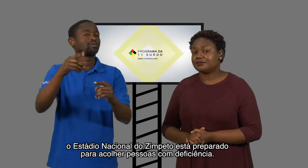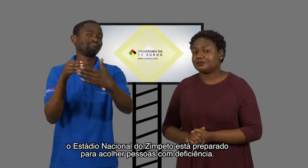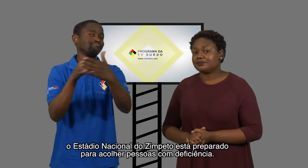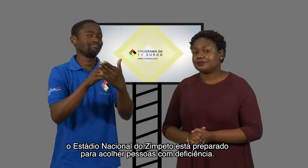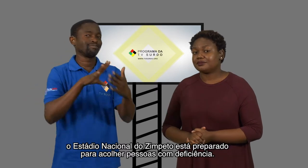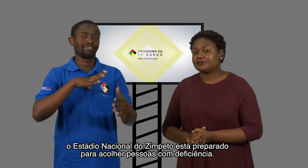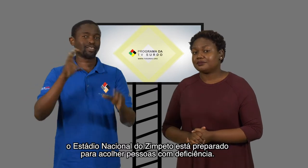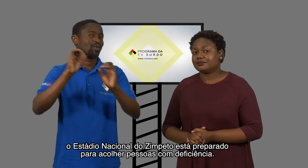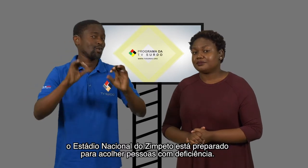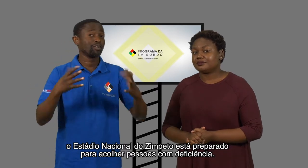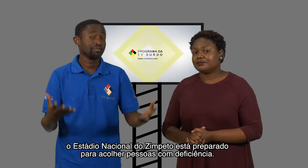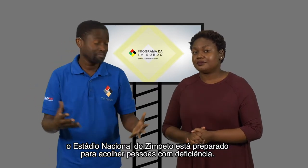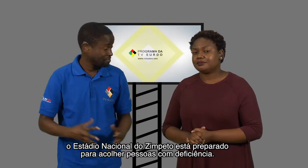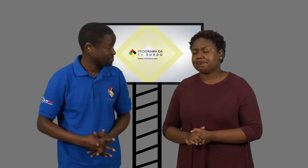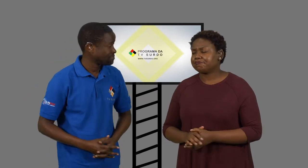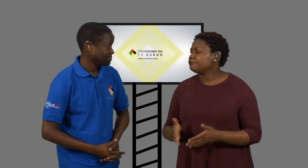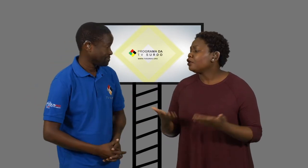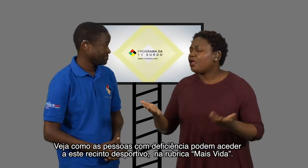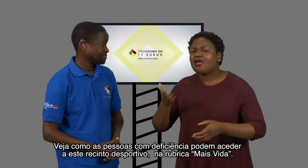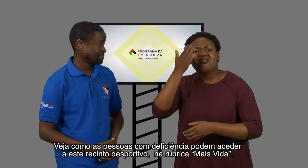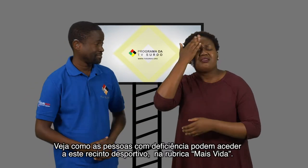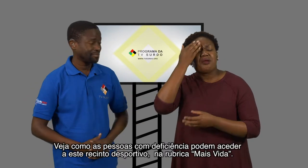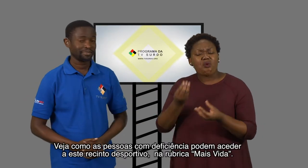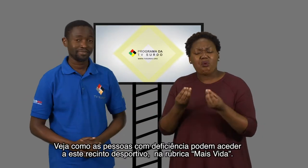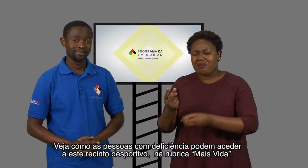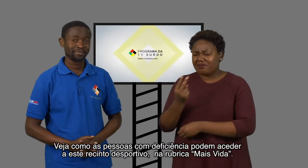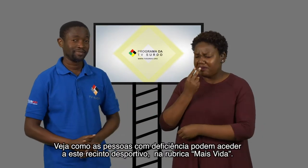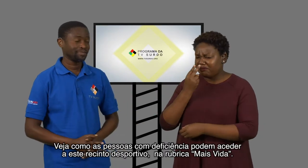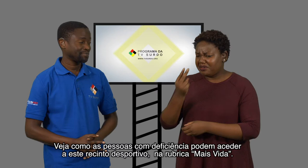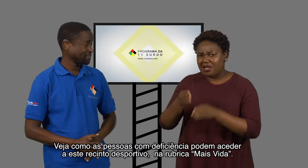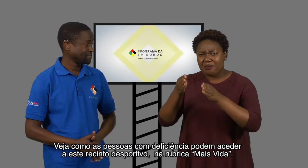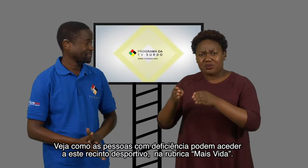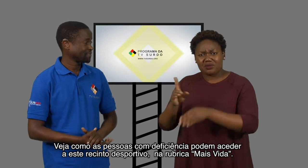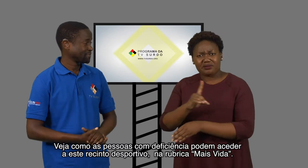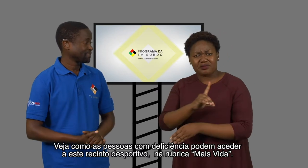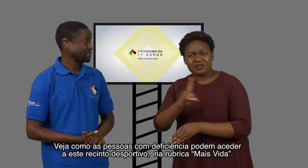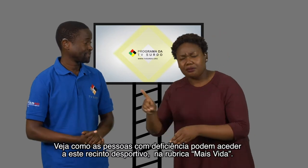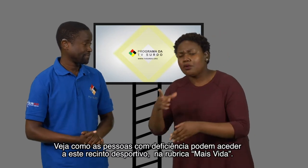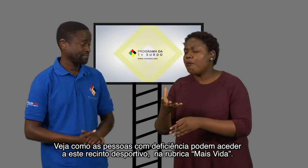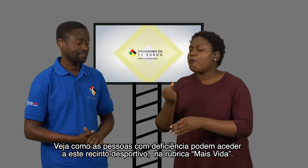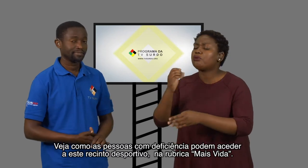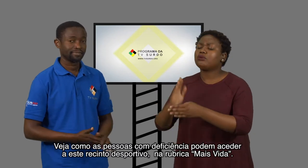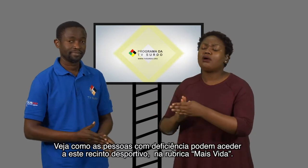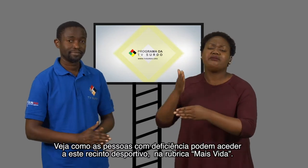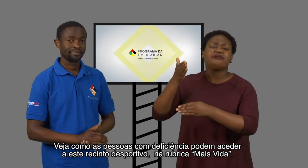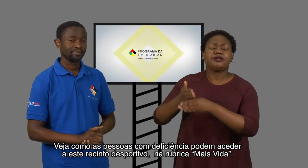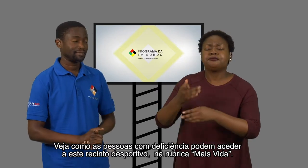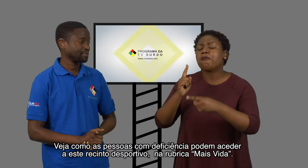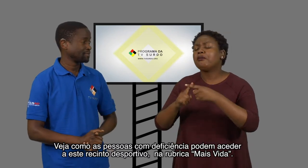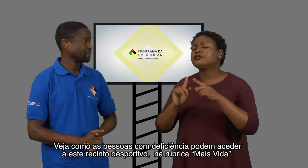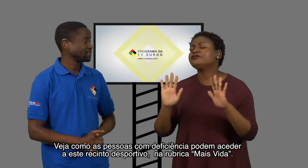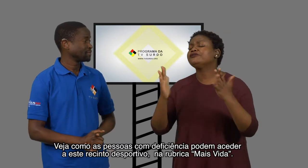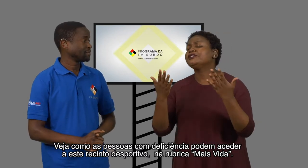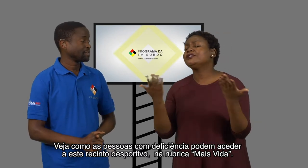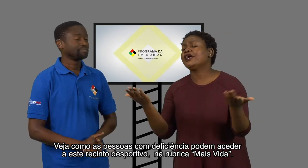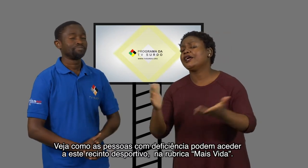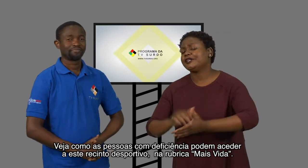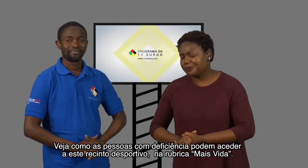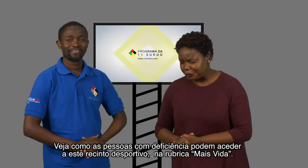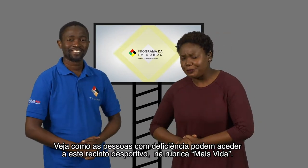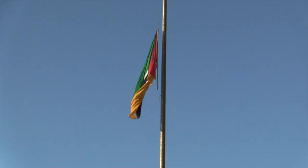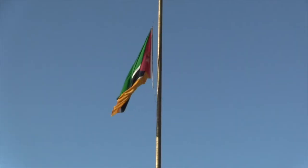acolher pessoas com deficiência. Veja como as pessoas com deficiência podem aceder a este recinto desportivo na